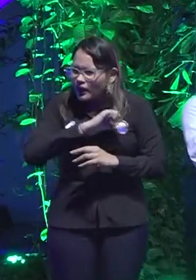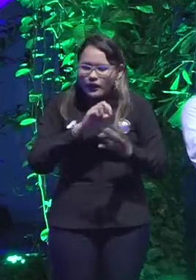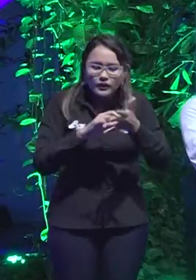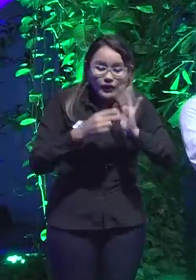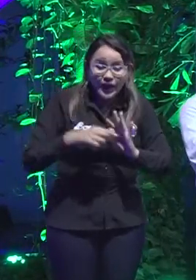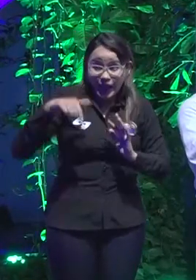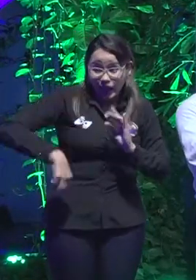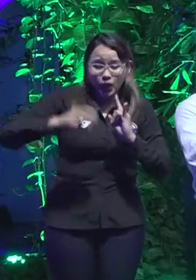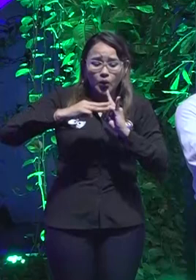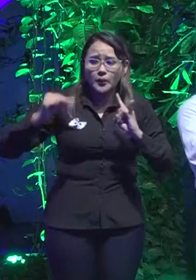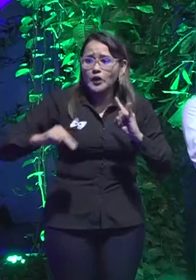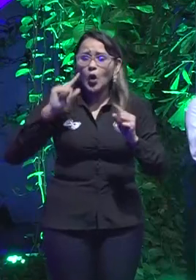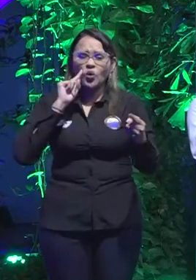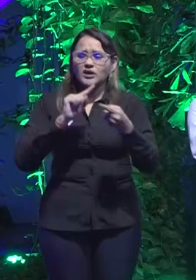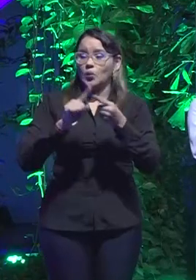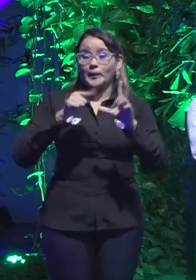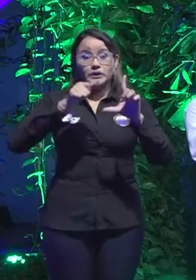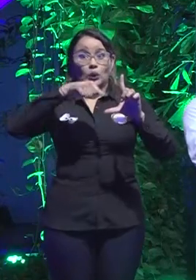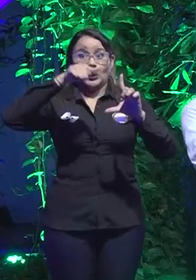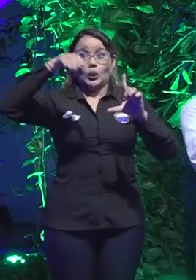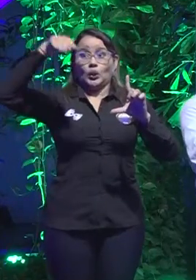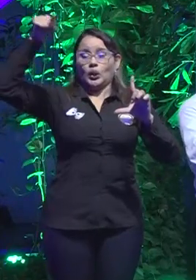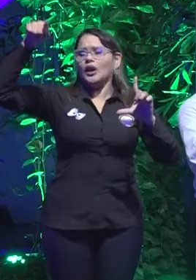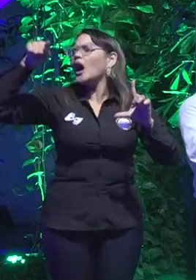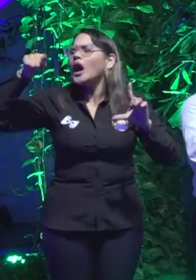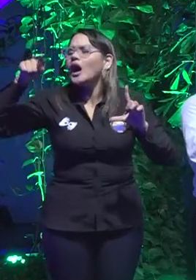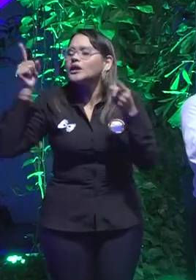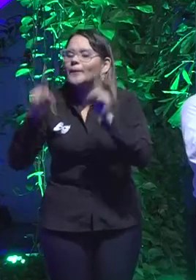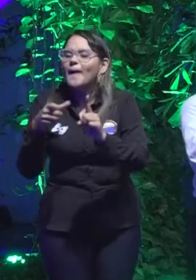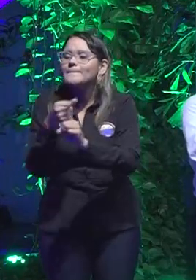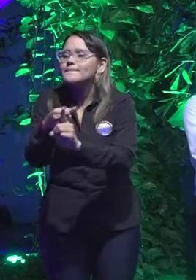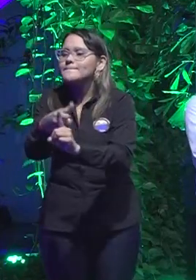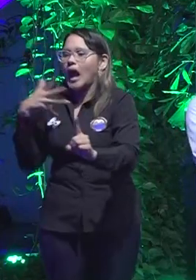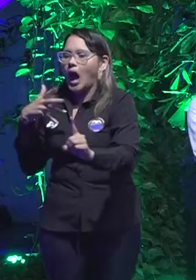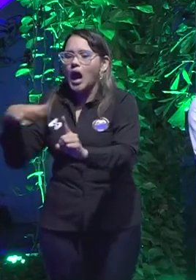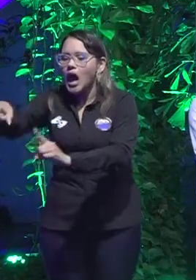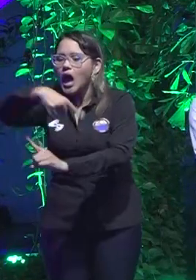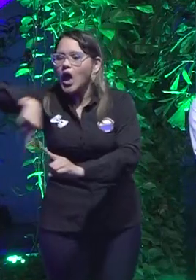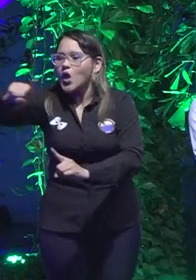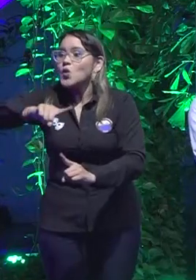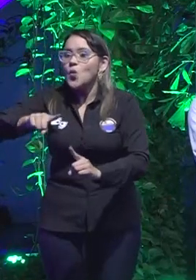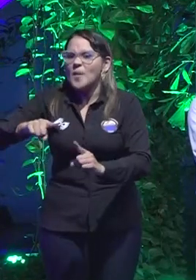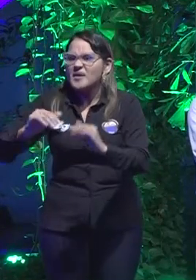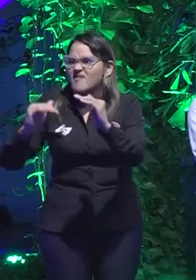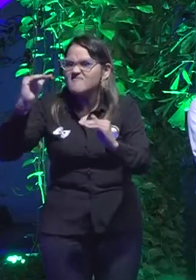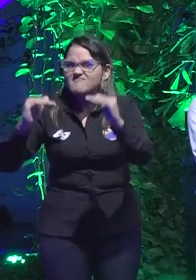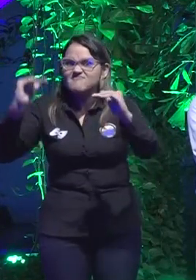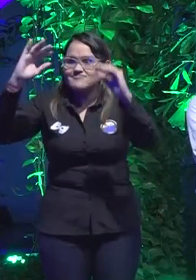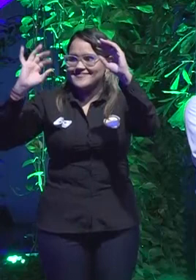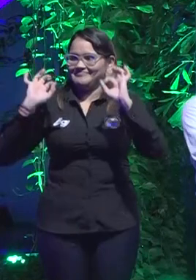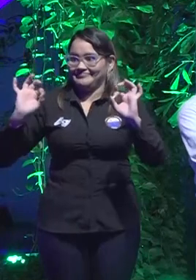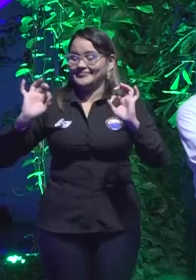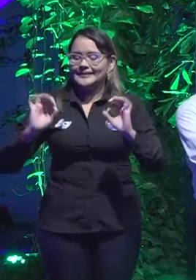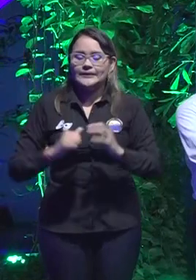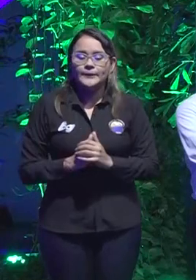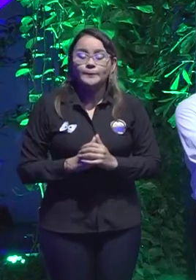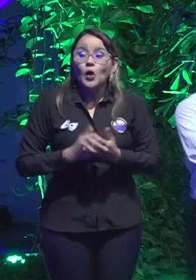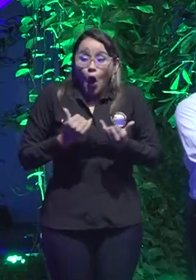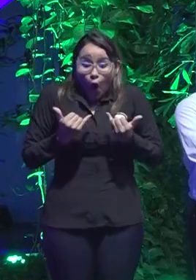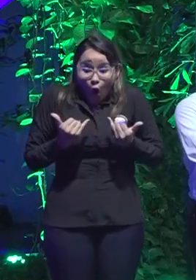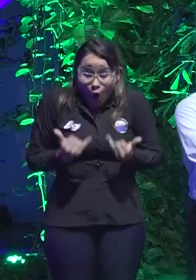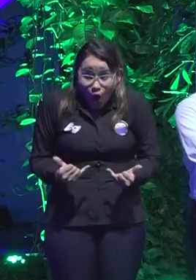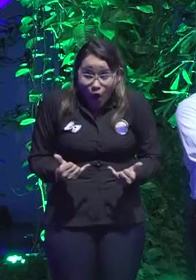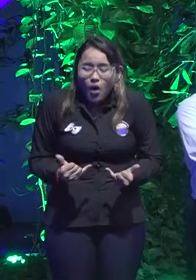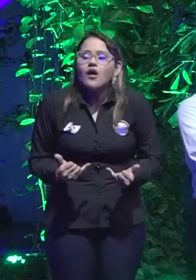crecer solamente en indicadores formales, sino a impactar positivamente la competitividad del territorio. Si hoy